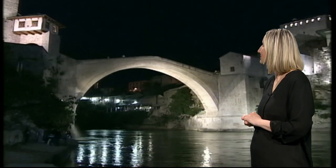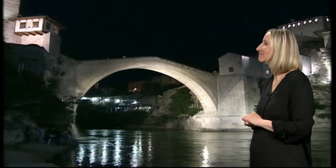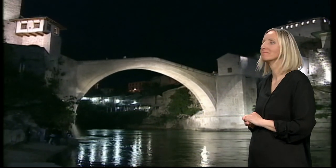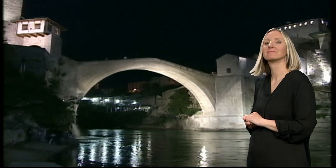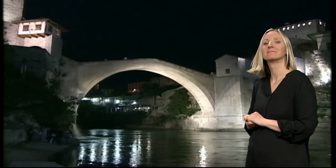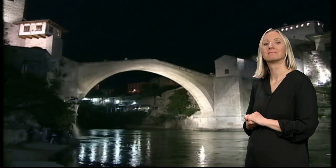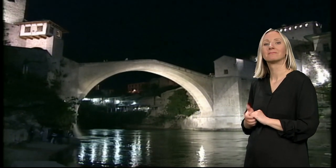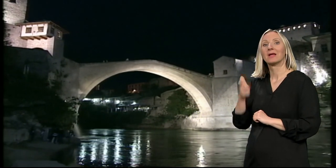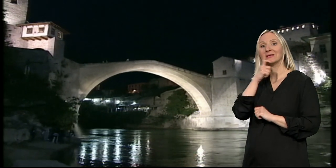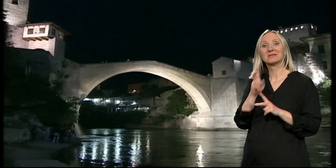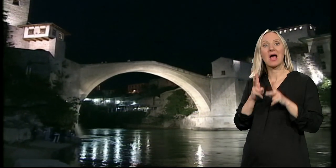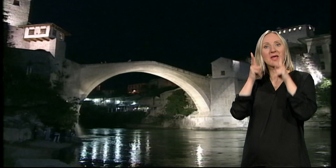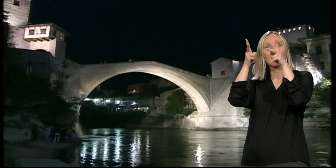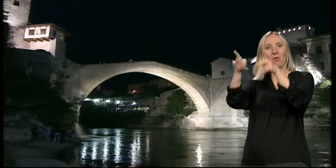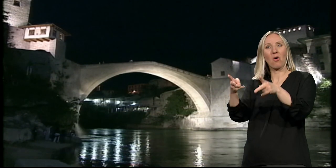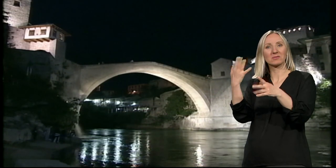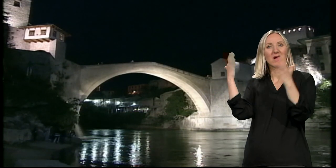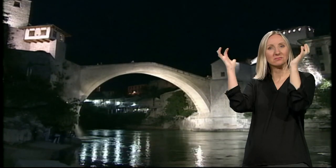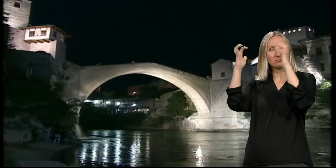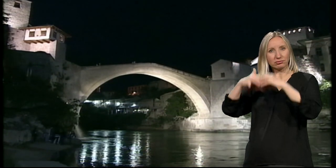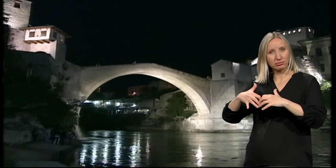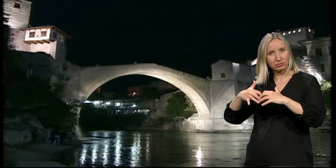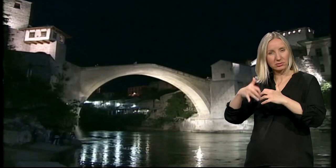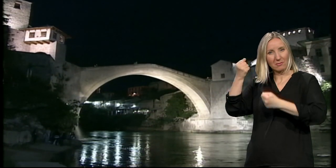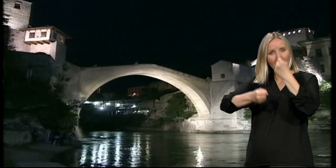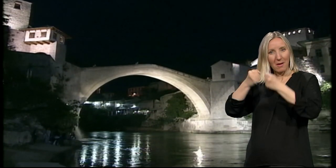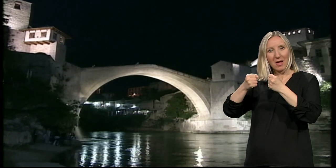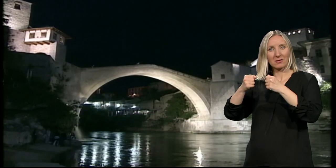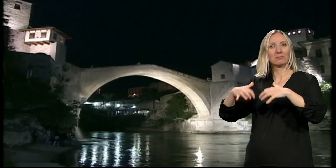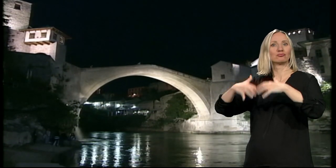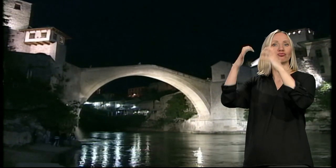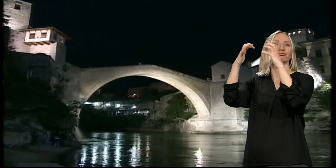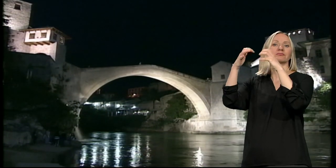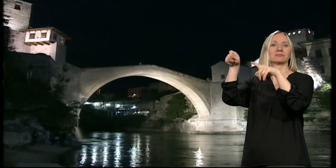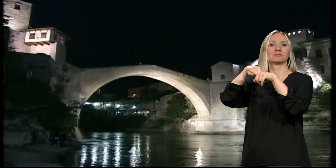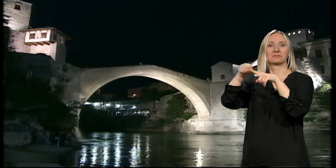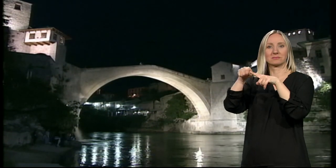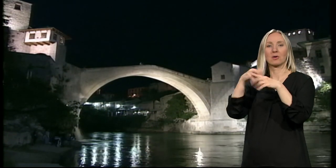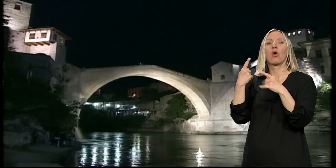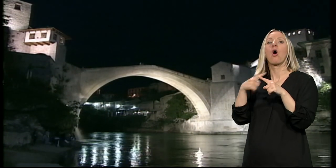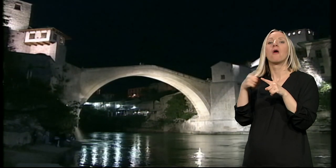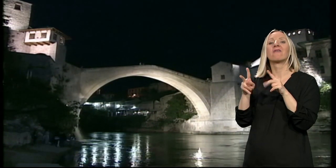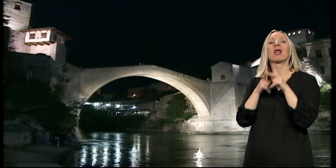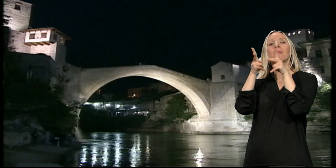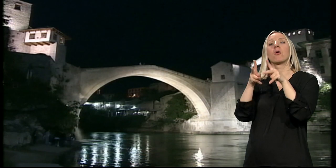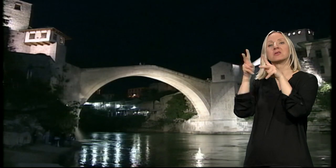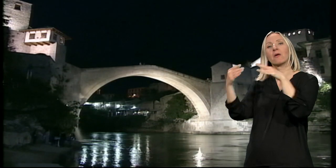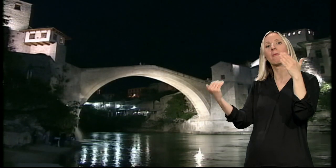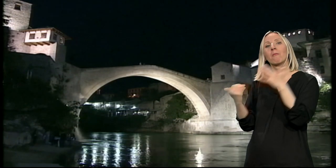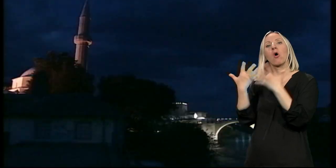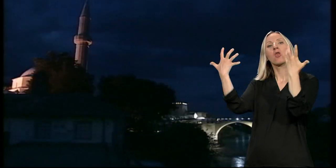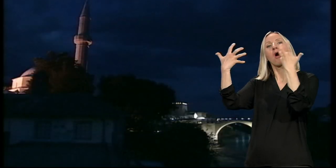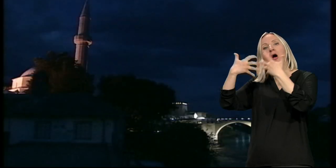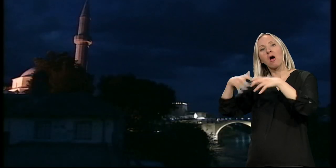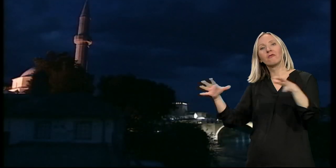Stari most je ponovo izronio iz ruševina i iz Neretve. Koliko još mostova fali na Neretvi da bi se ponovo spojio